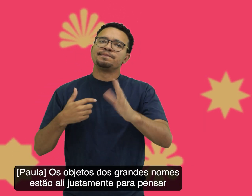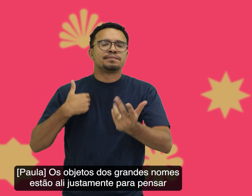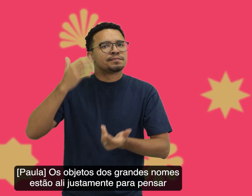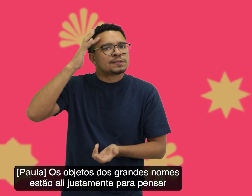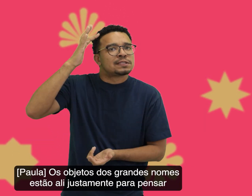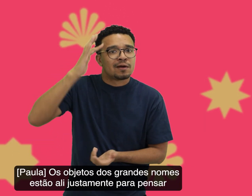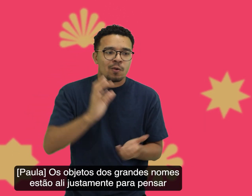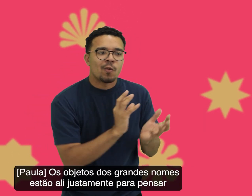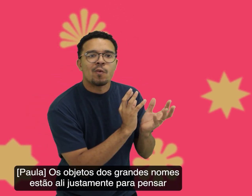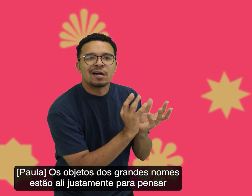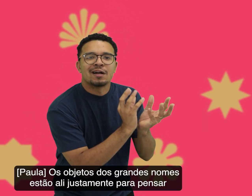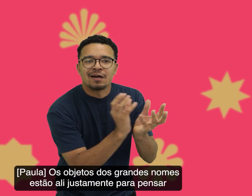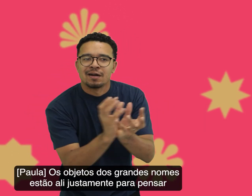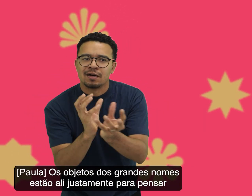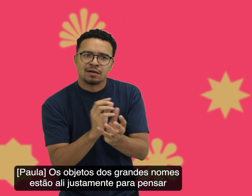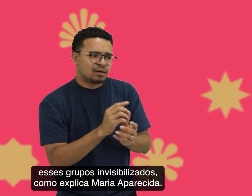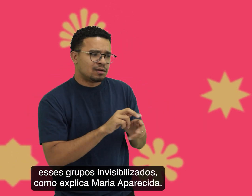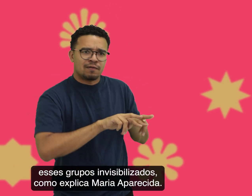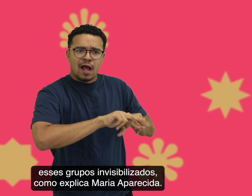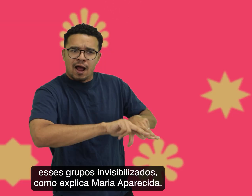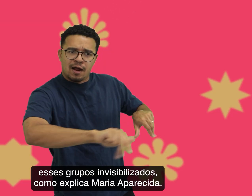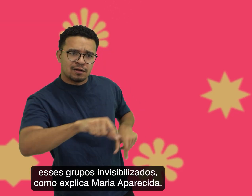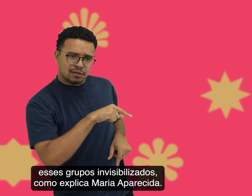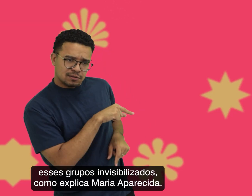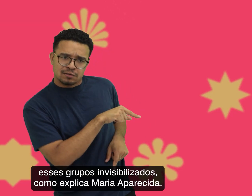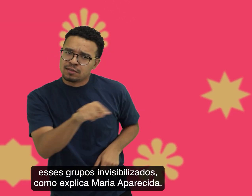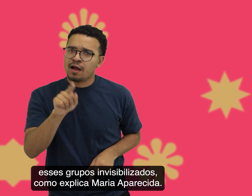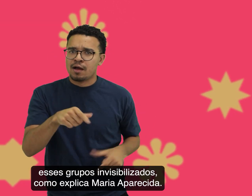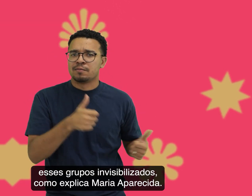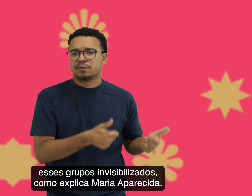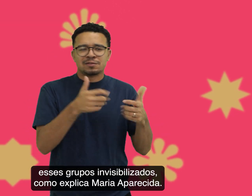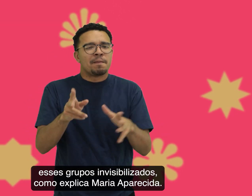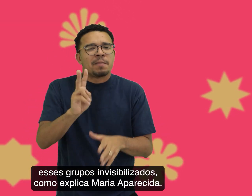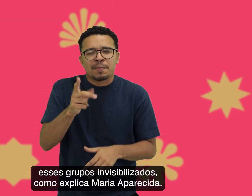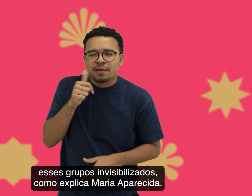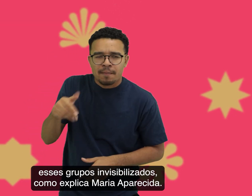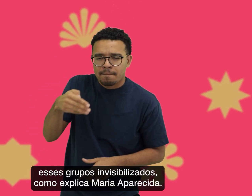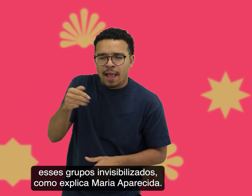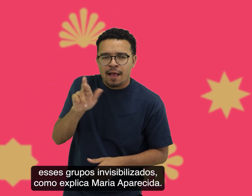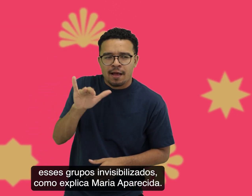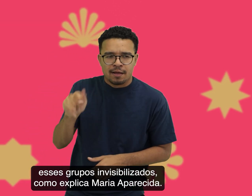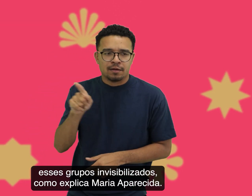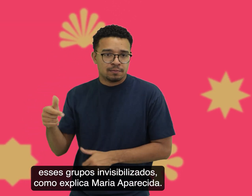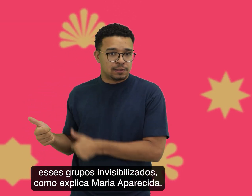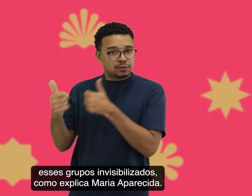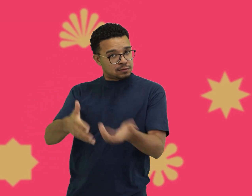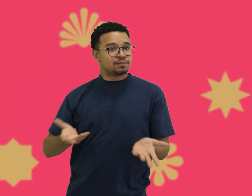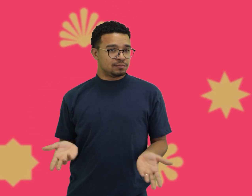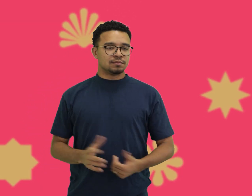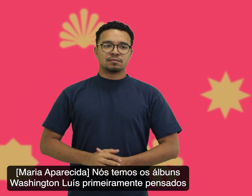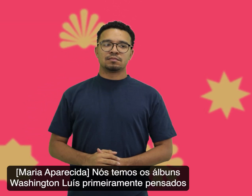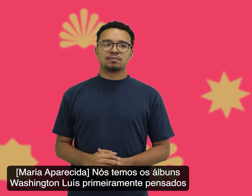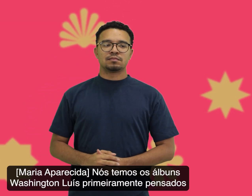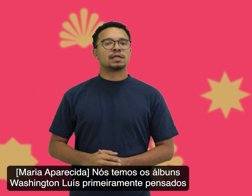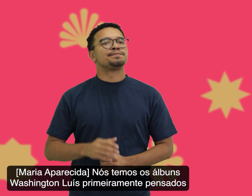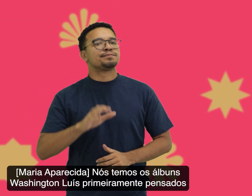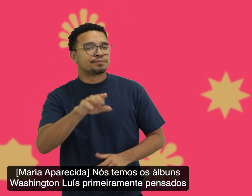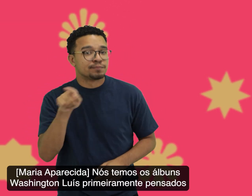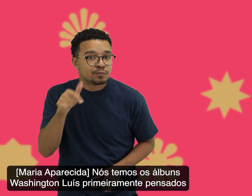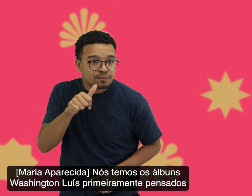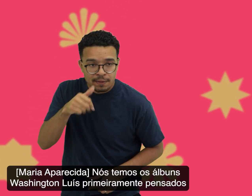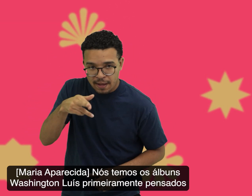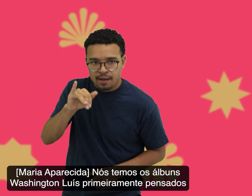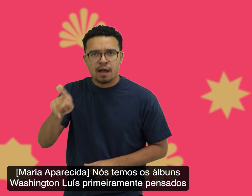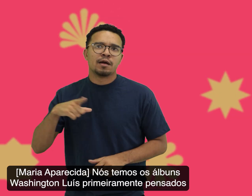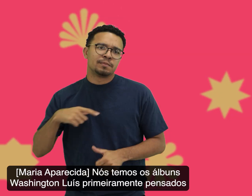dos grandes nomes estão ali justamente para pensar esses grupos invisibilizados, como explica a Maria Aparecida.